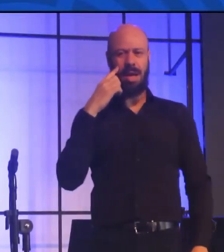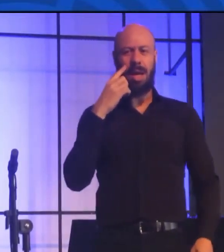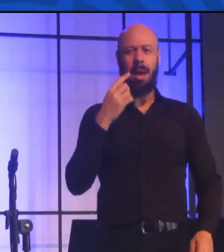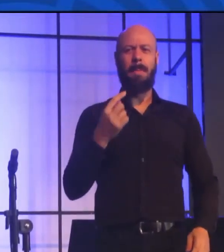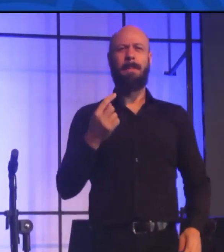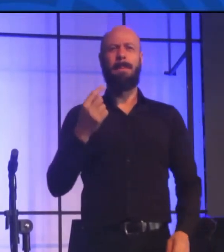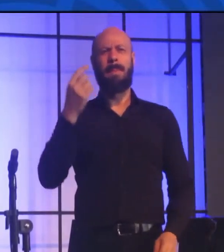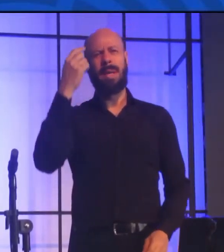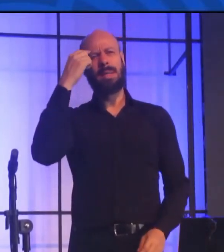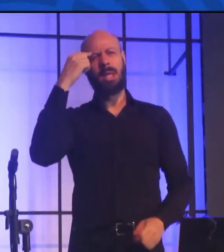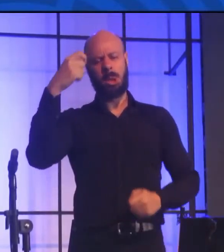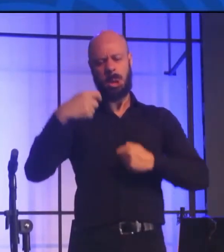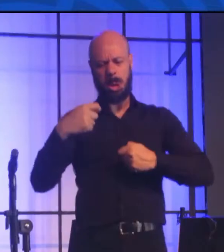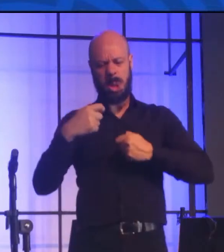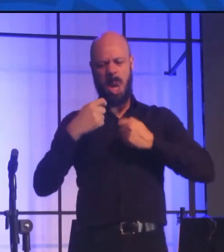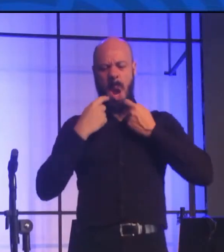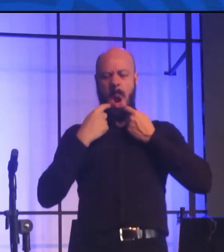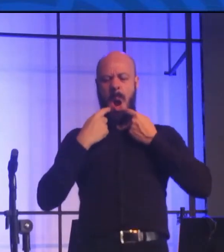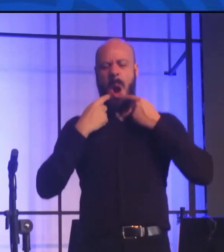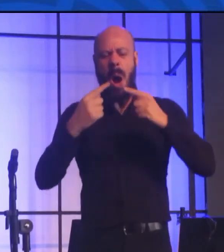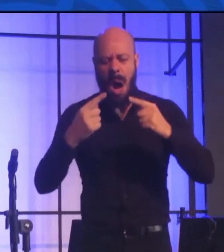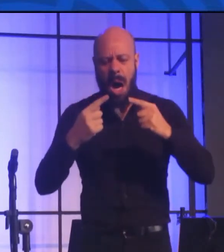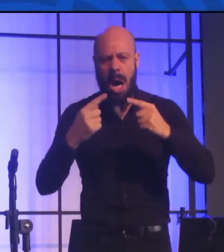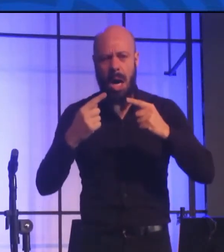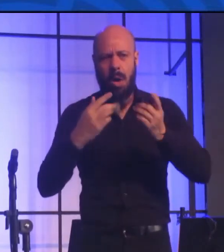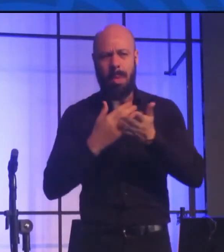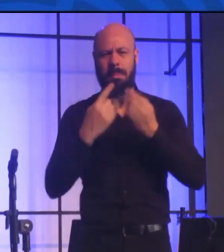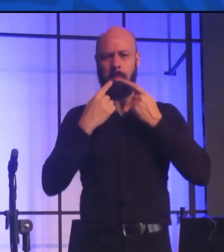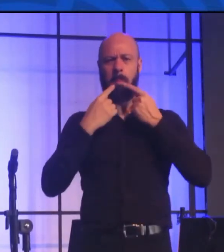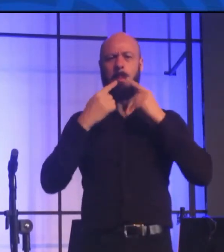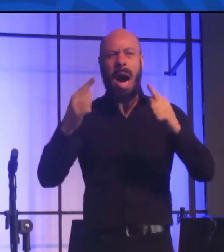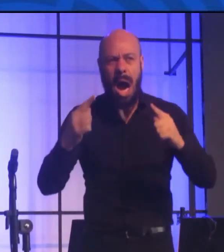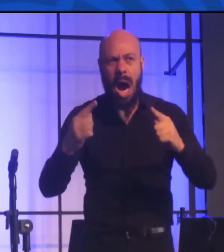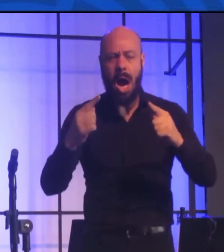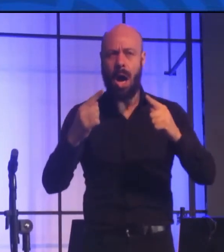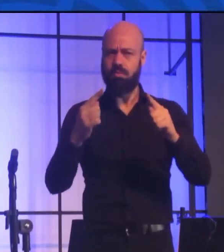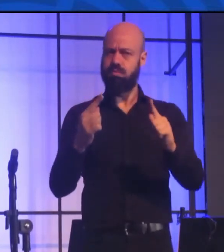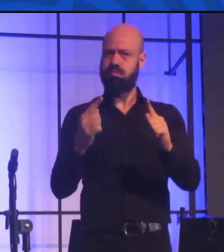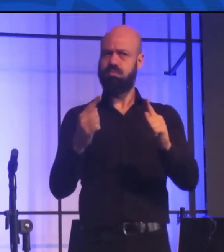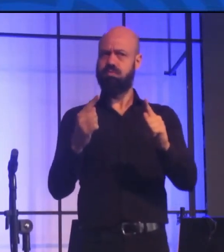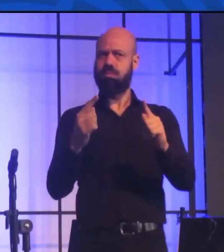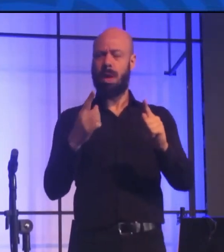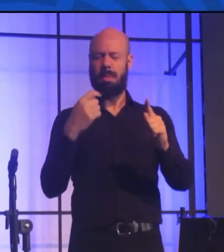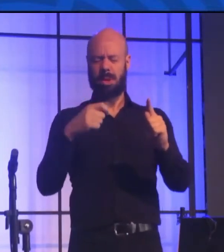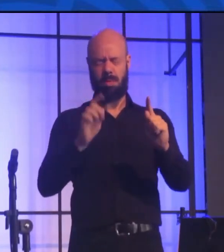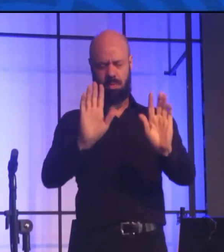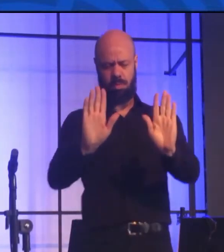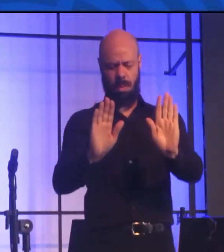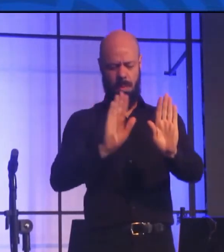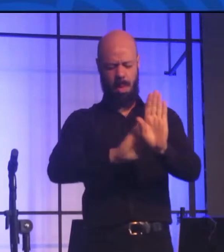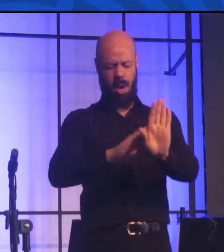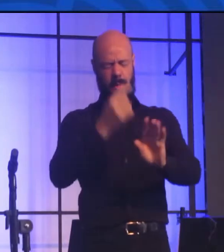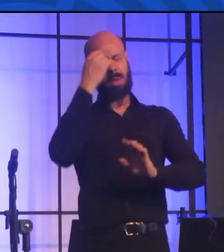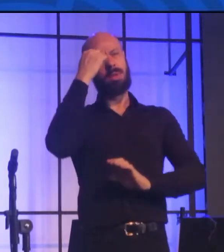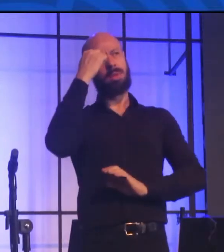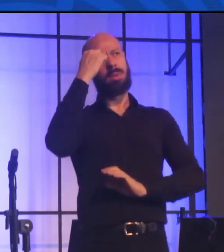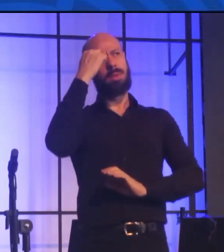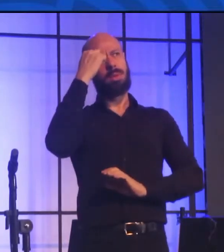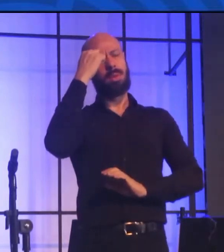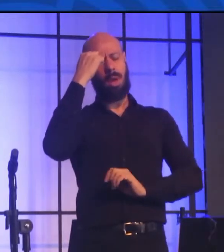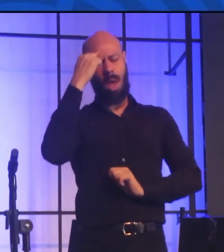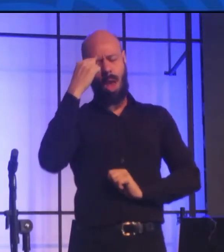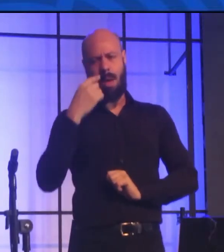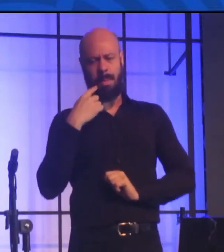reclamar, toda vez que você for levado a reclamar, isso deveria se tornar na sua vida um gatilho,